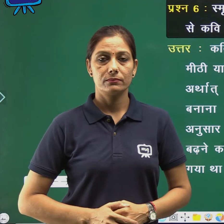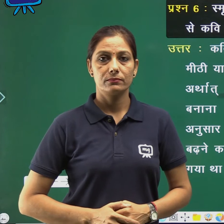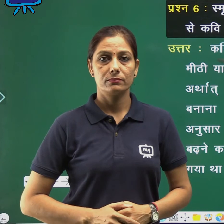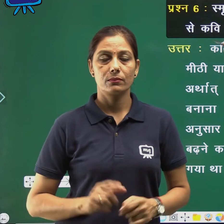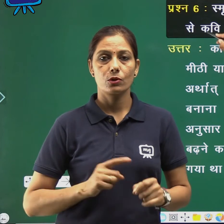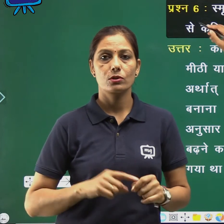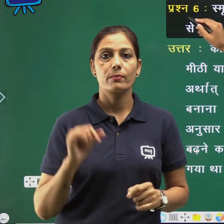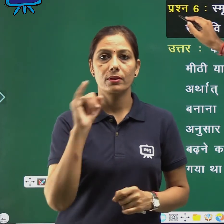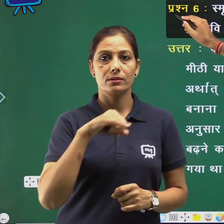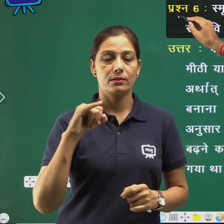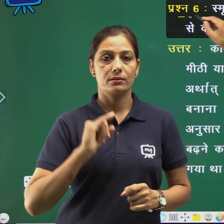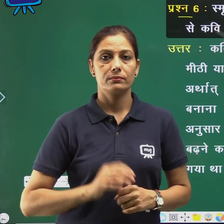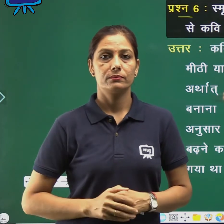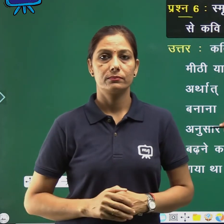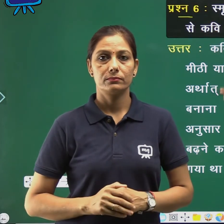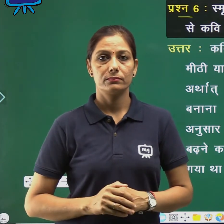प्रश्न 6,